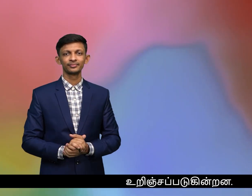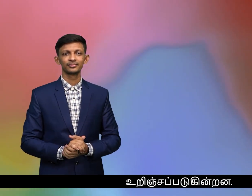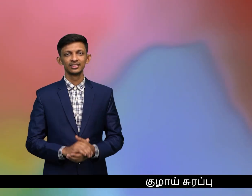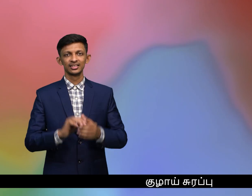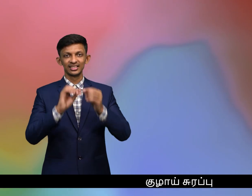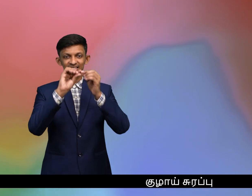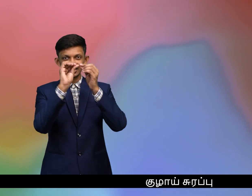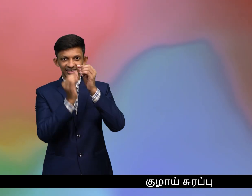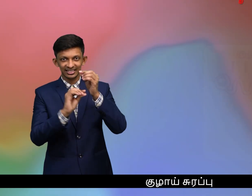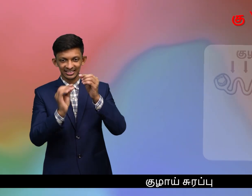குழாய் சுரப்பு.